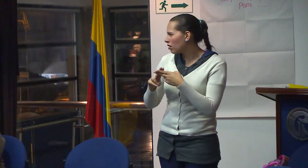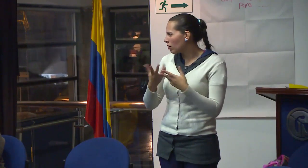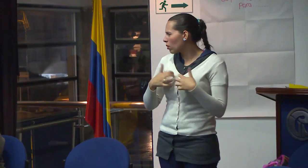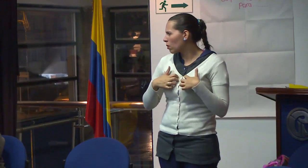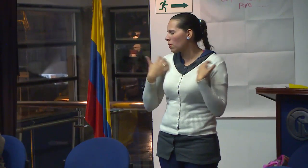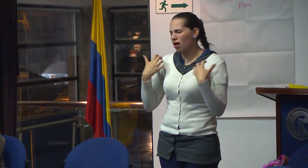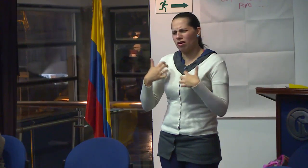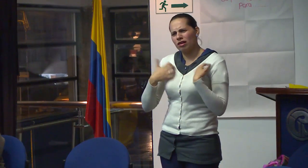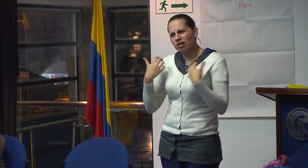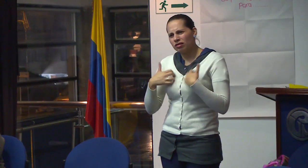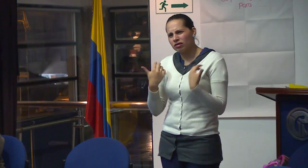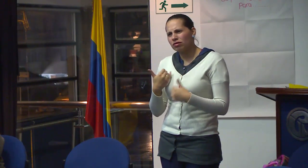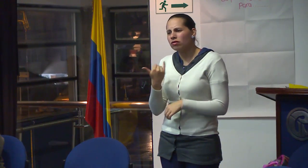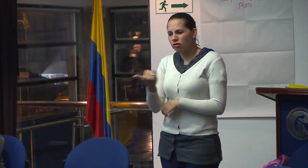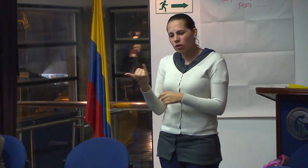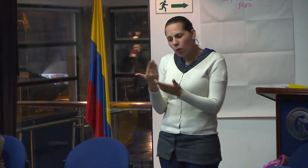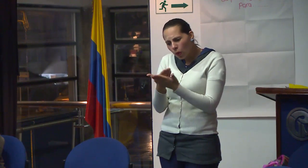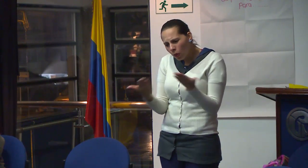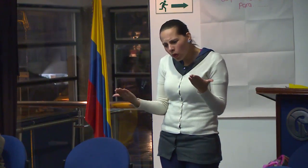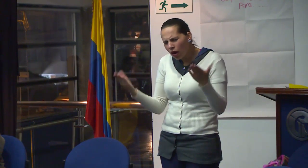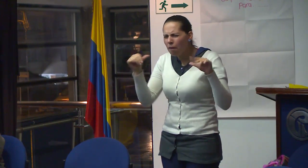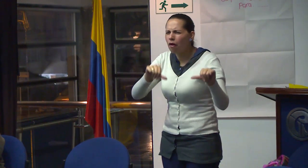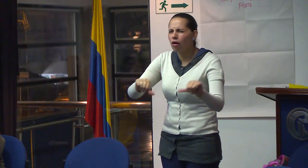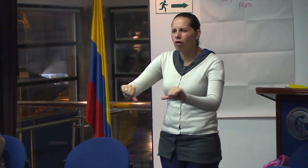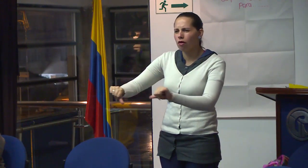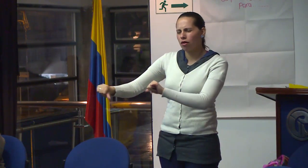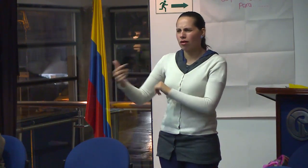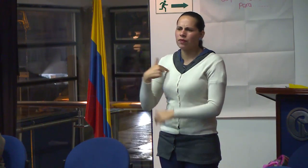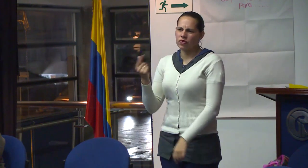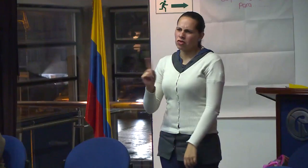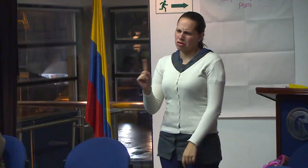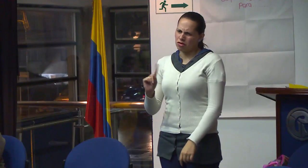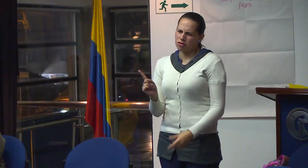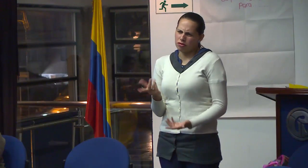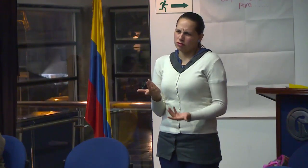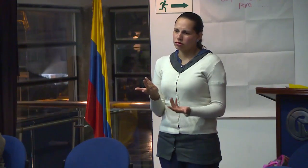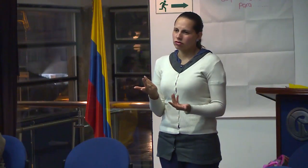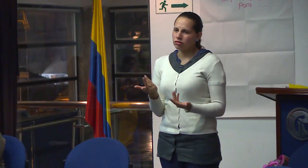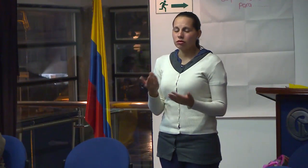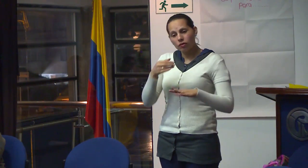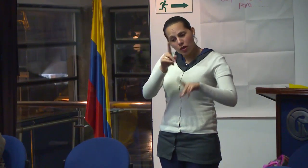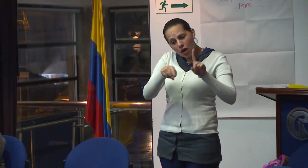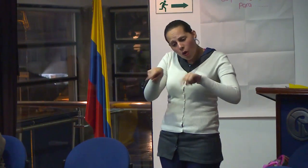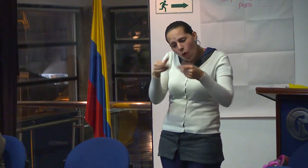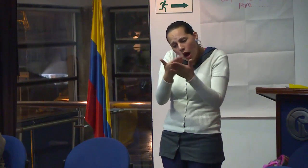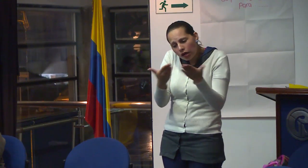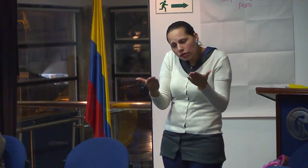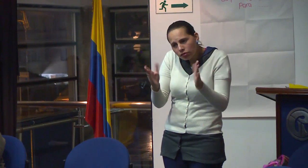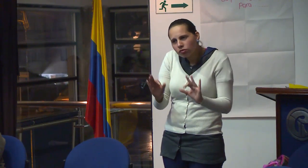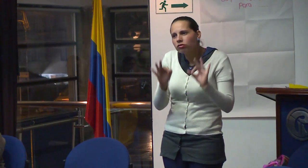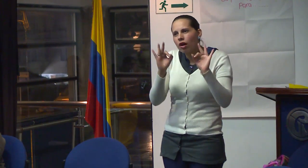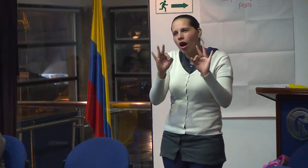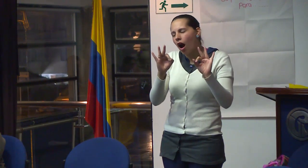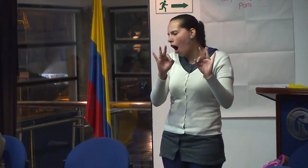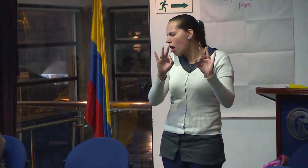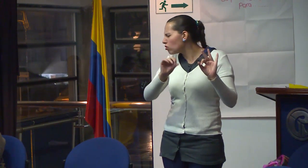solamente porque las cosas vayan mal, porque también hasta las cosas que van bien, uno puede probar